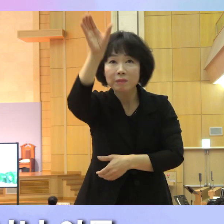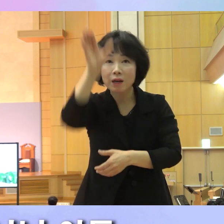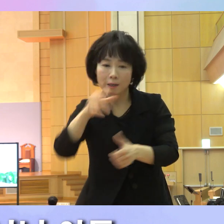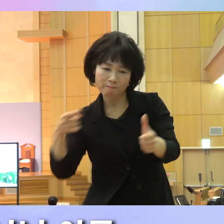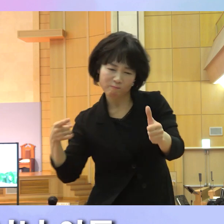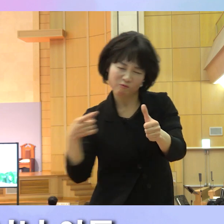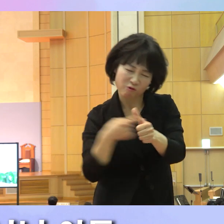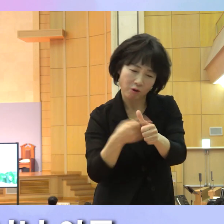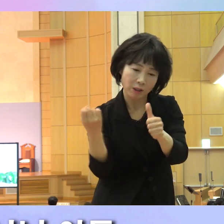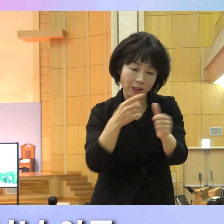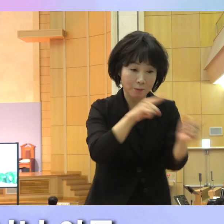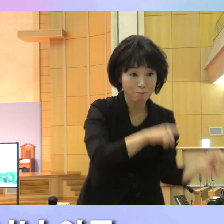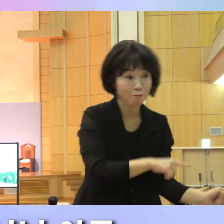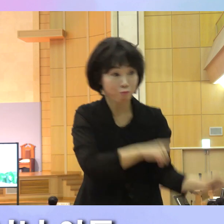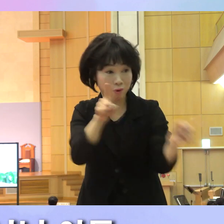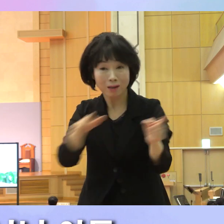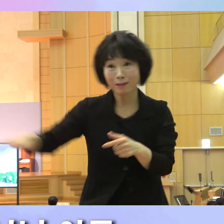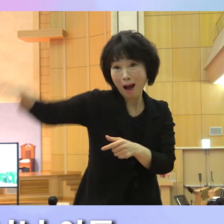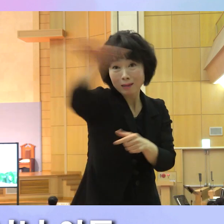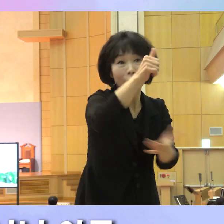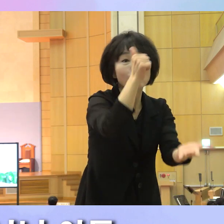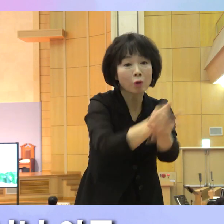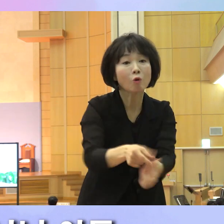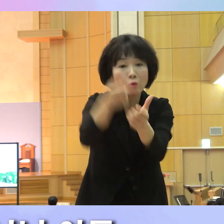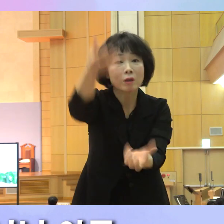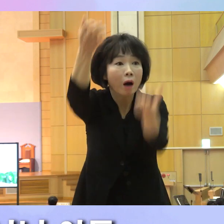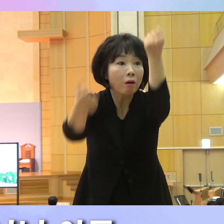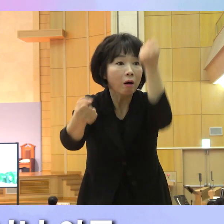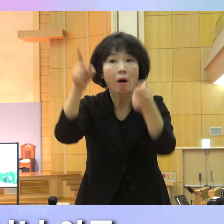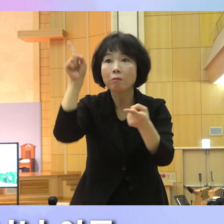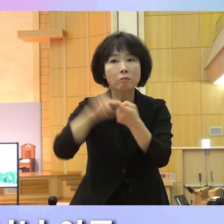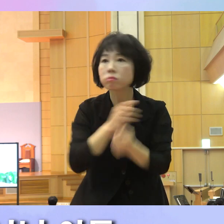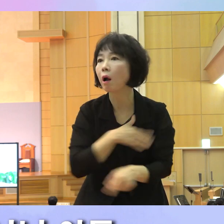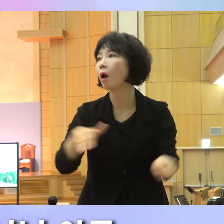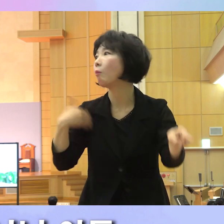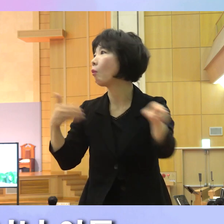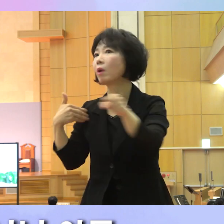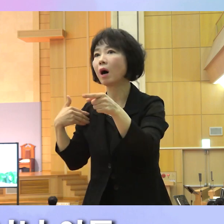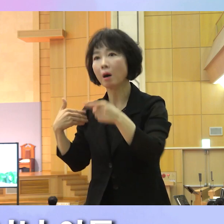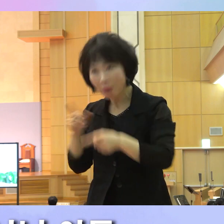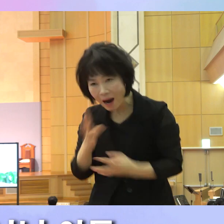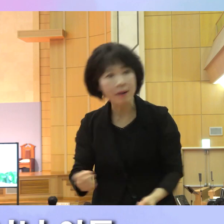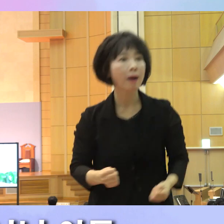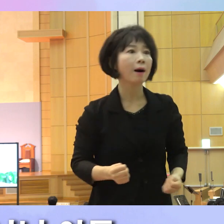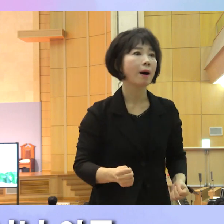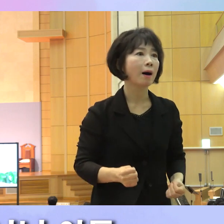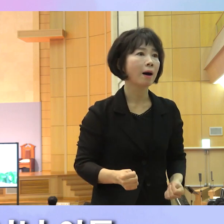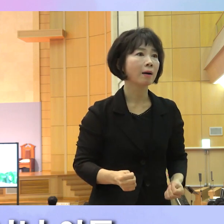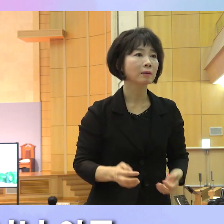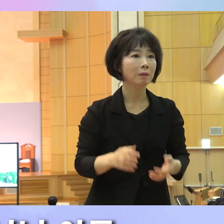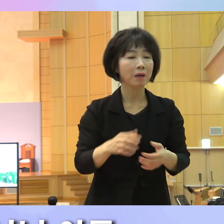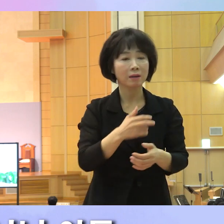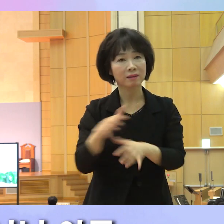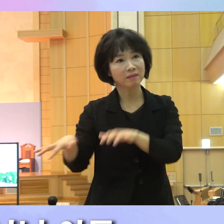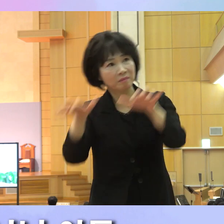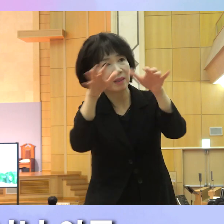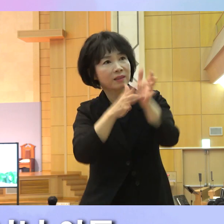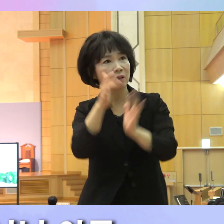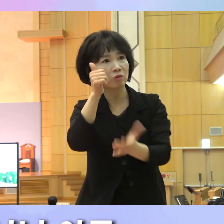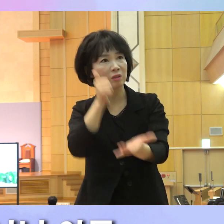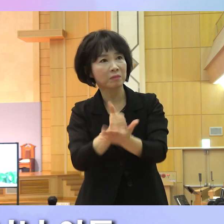사람을 구원한다라고 하는 이 사실을 모르잖아요. 그렇게 예수님을 죄인이라고 정죄했고 예수님을 고발을